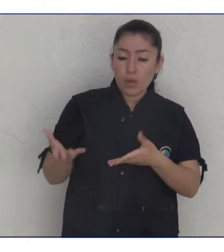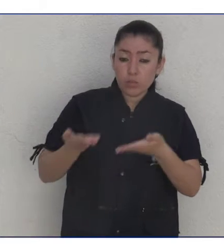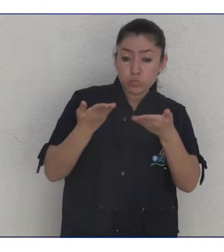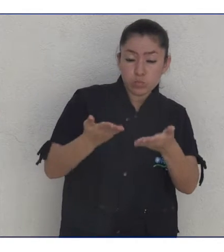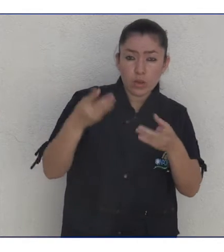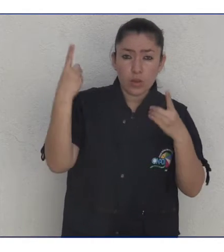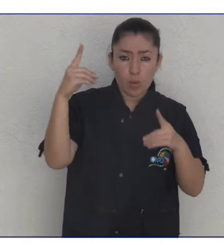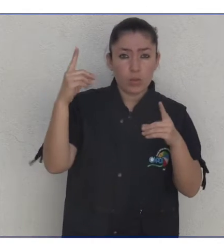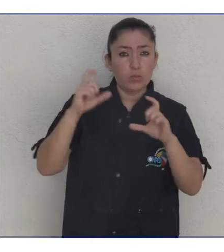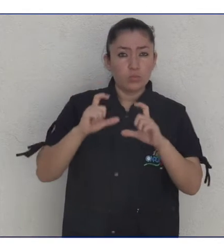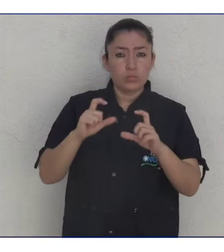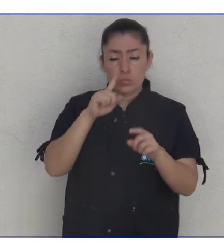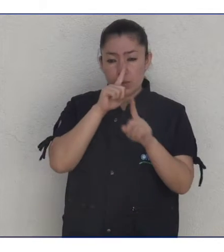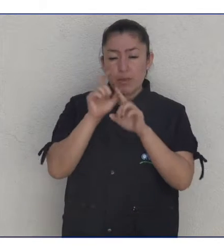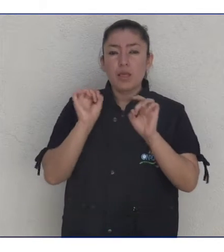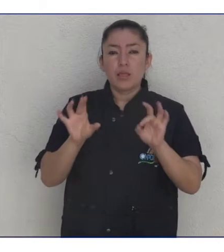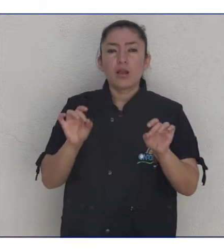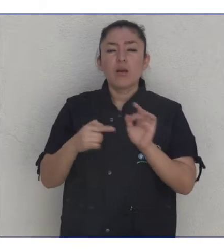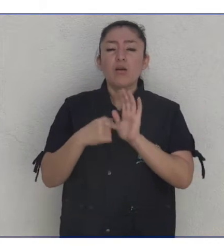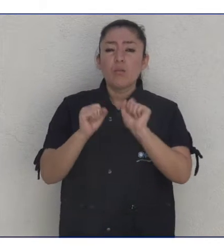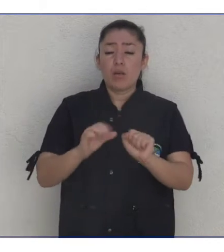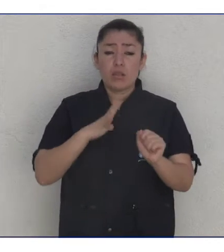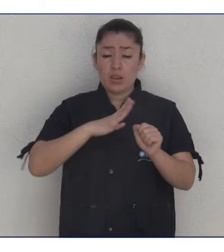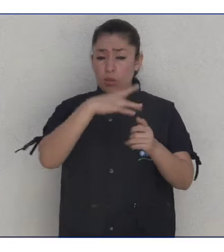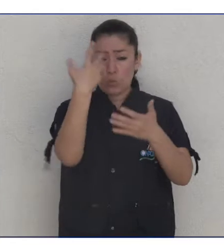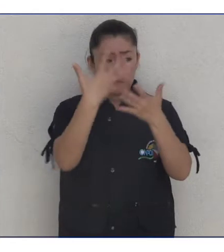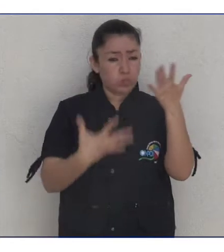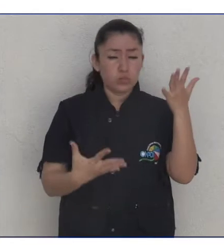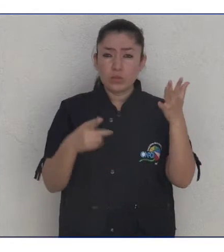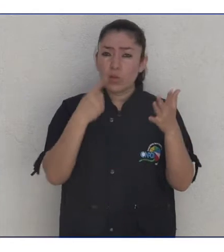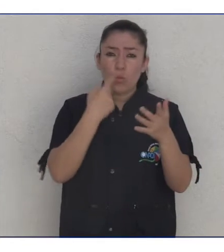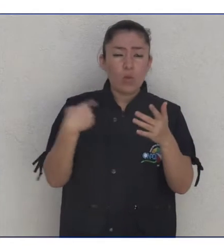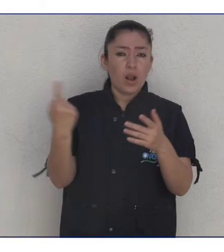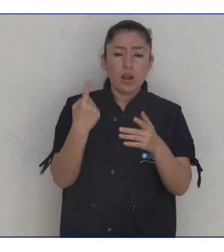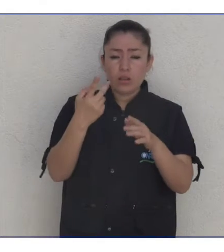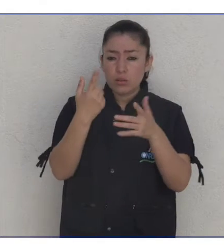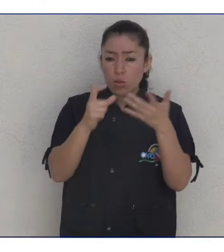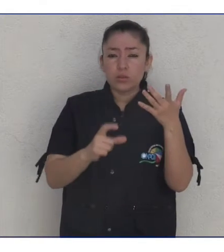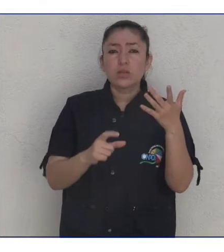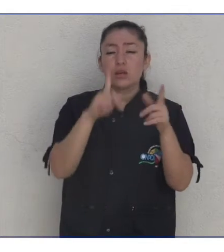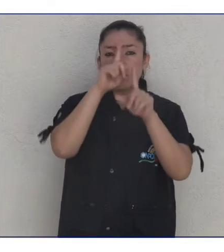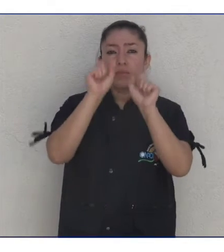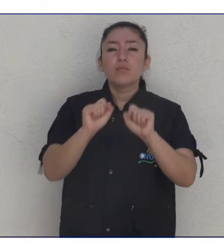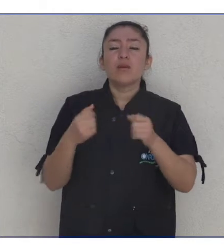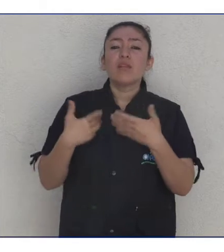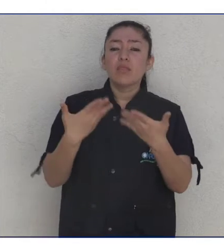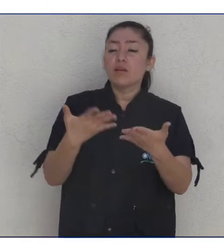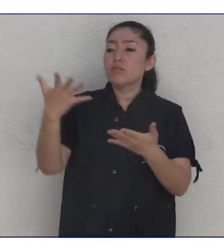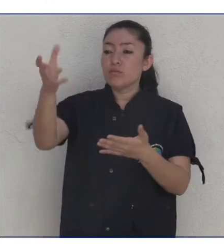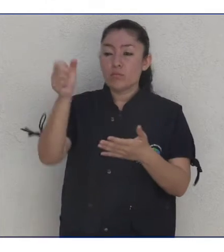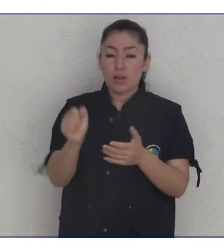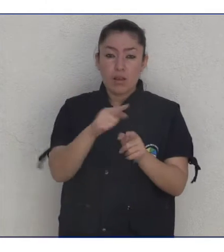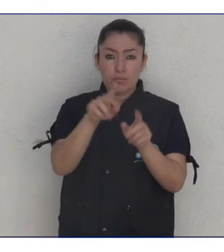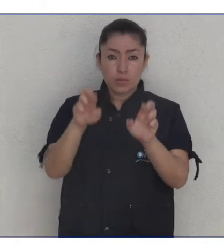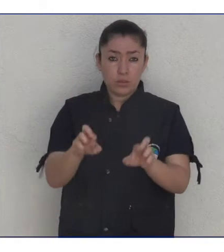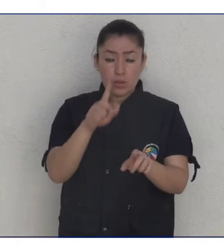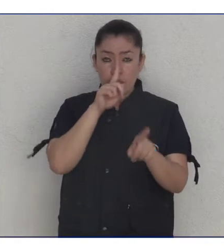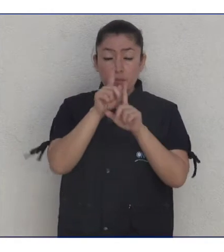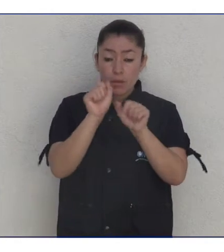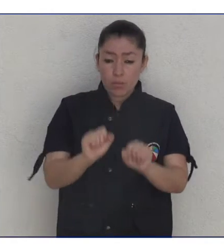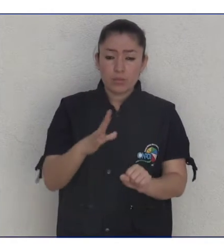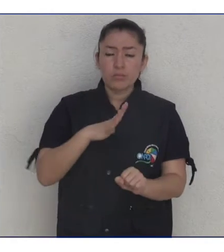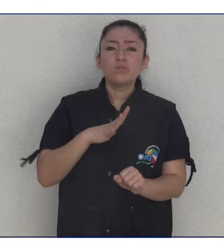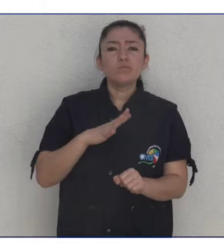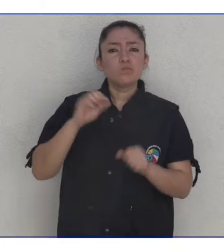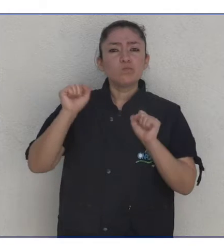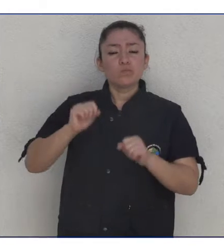los documentos, elementos o expedientes de cualquier naturaleza, propiedad del sujeto obligado que le fueren mostrados o puestos a